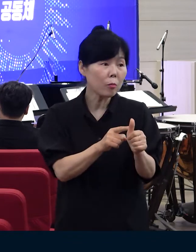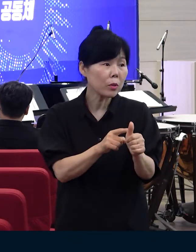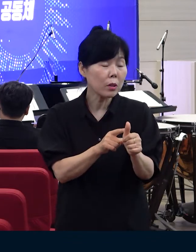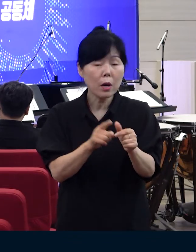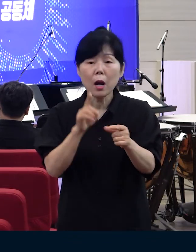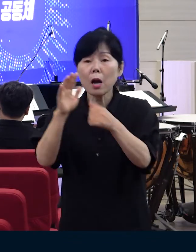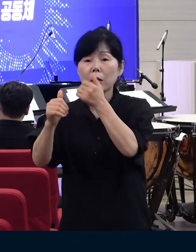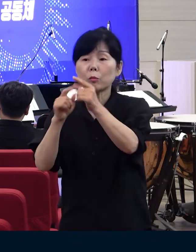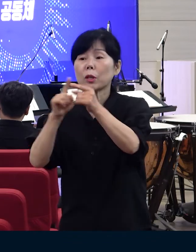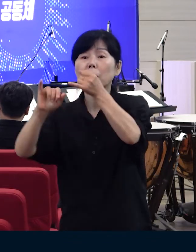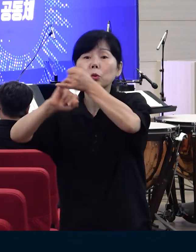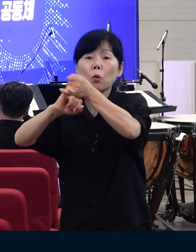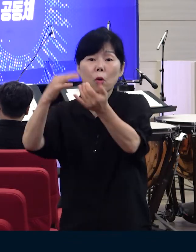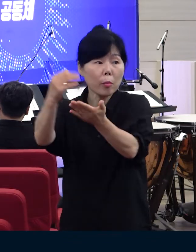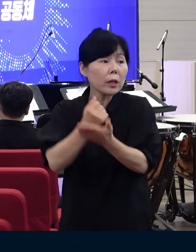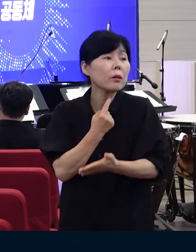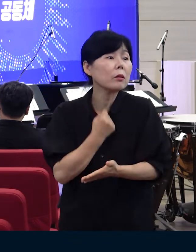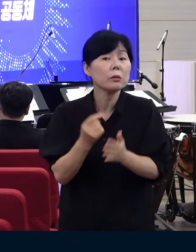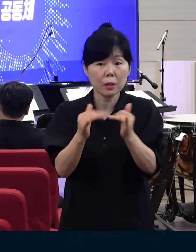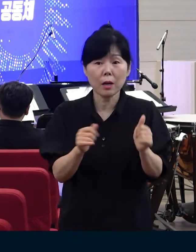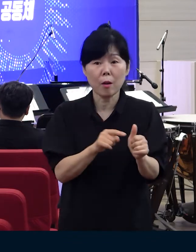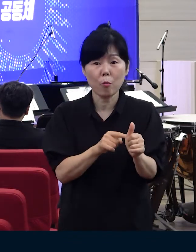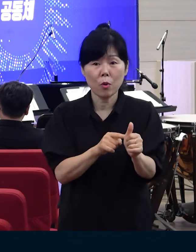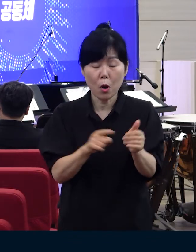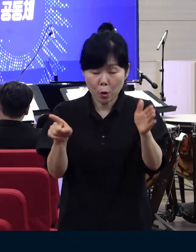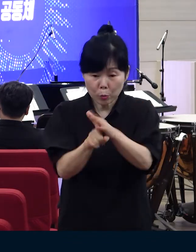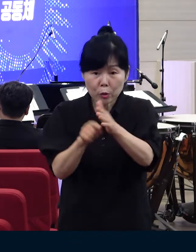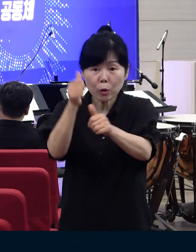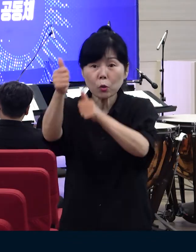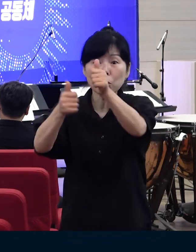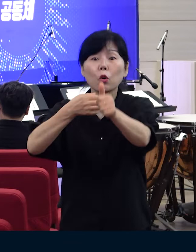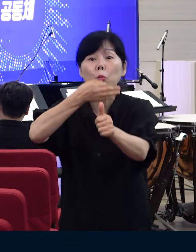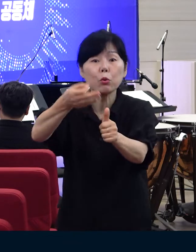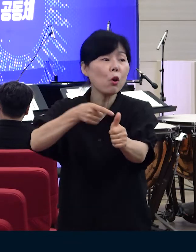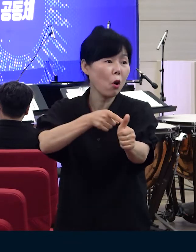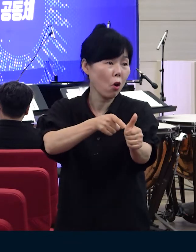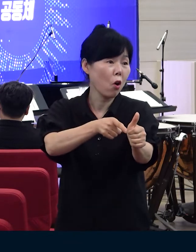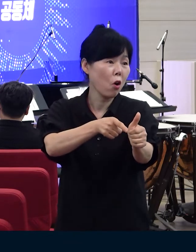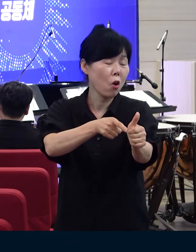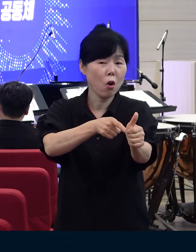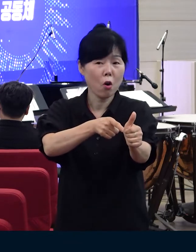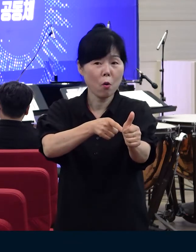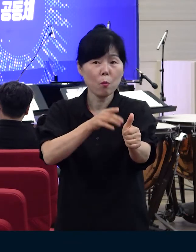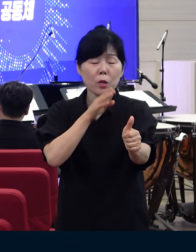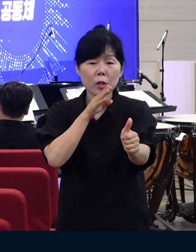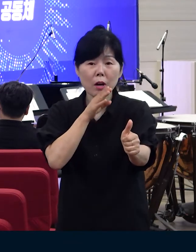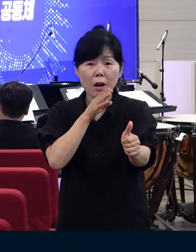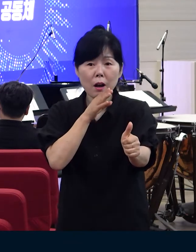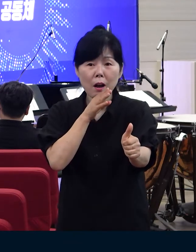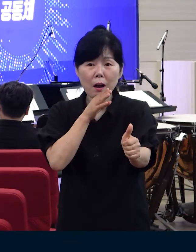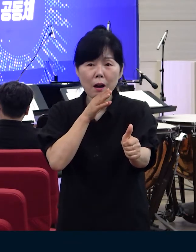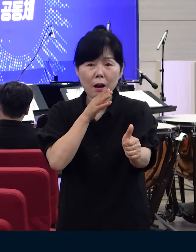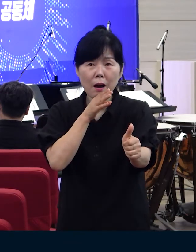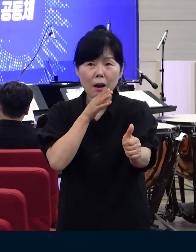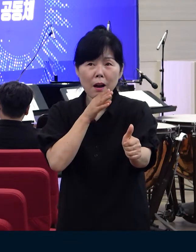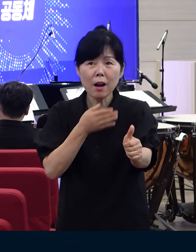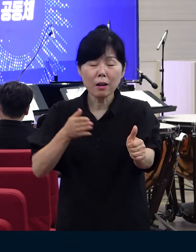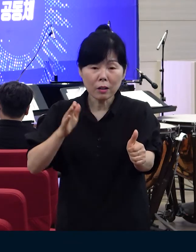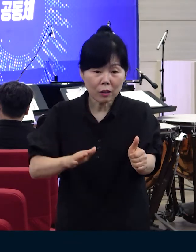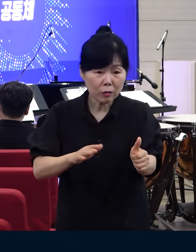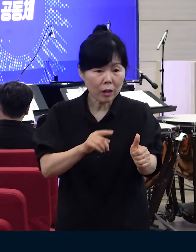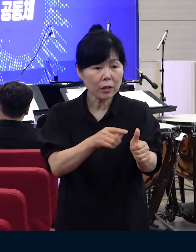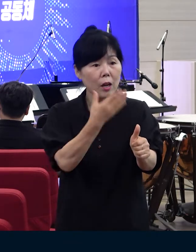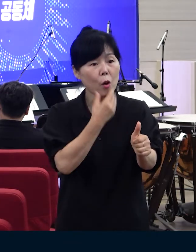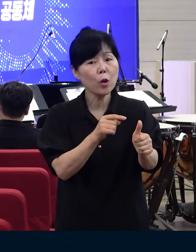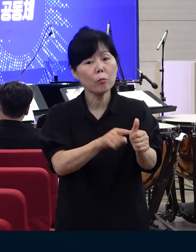사람 아닙니까? 그리고 나중에 믿음의 조상이라고 그렇게 일컬어지는 그런 사람인데, 그가 하는 행동을